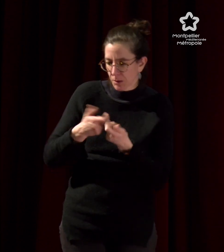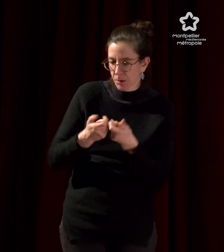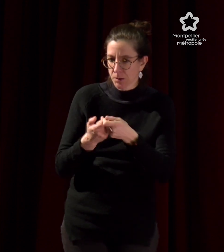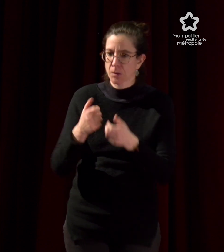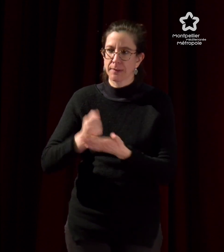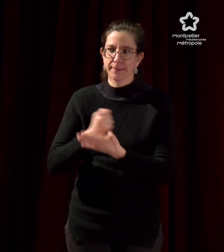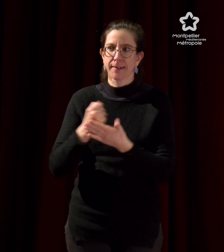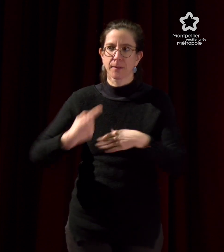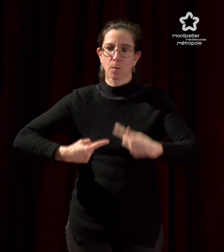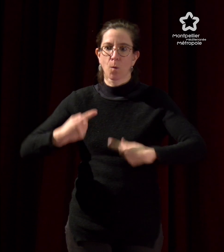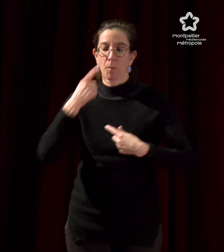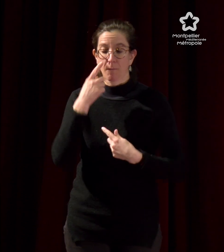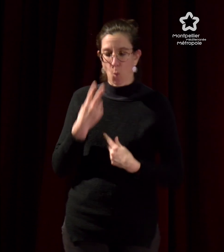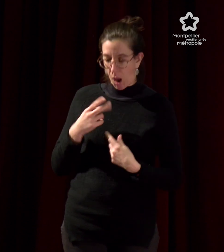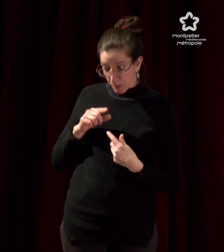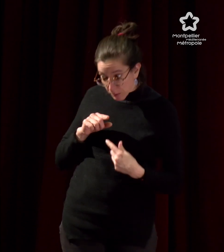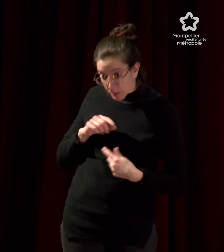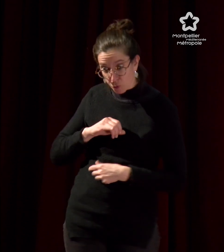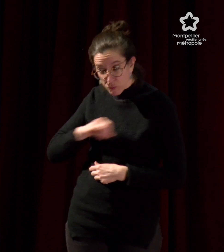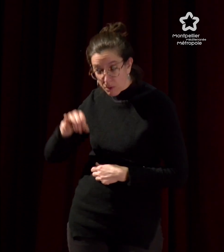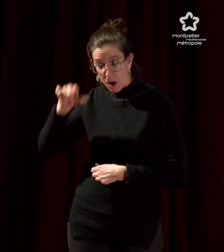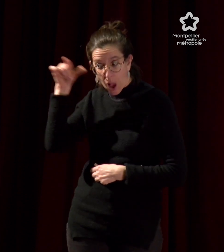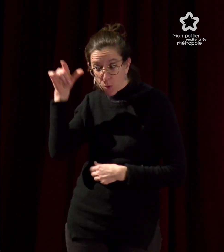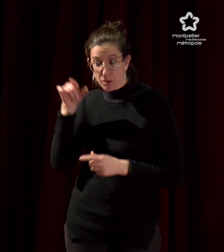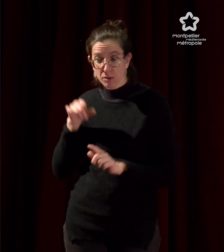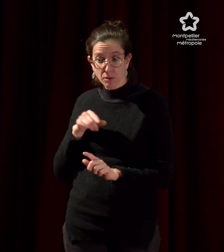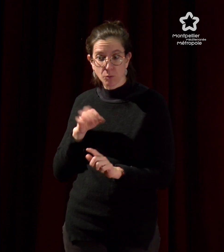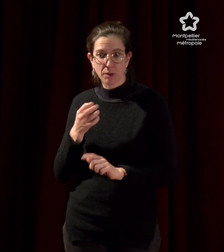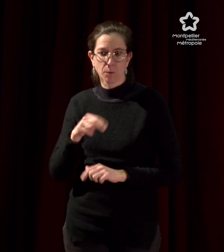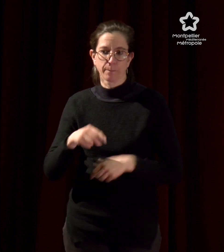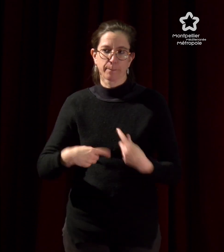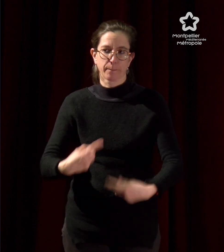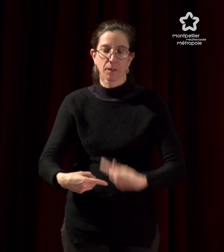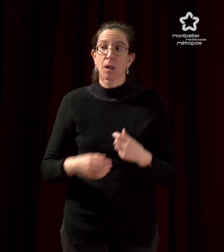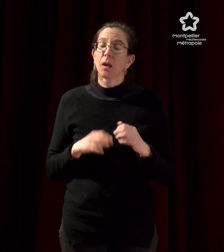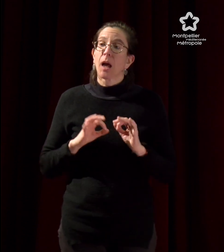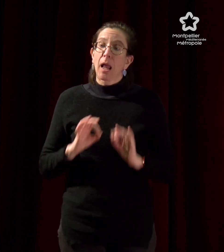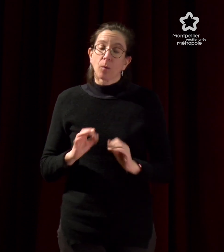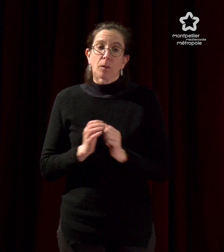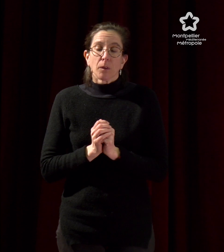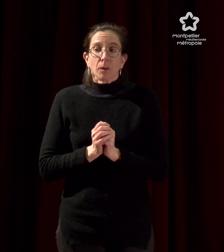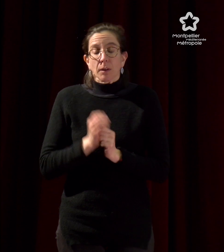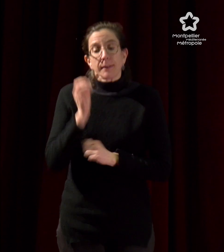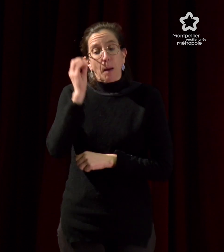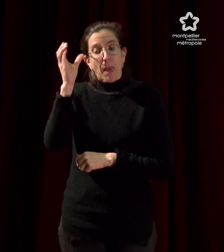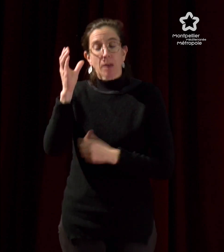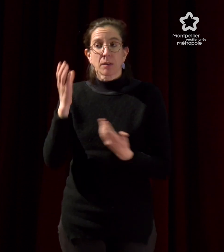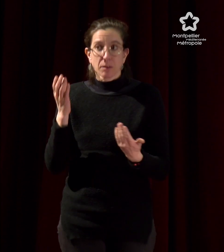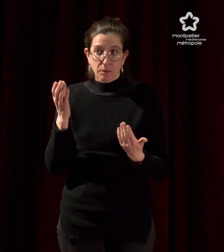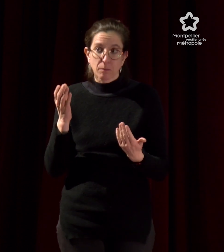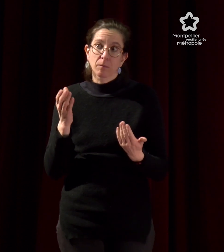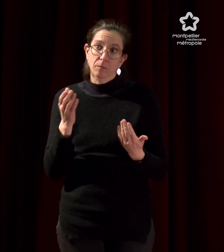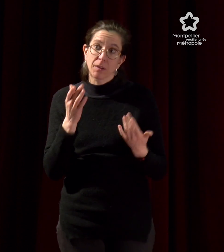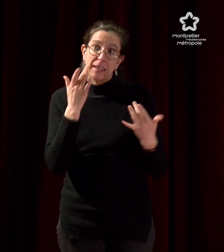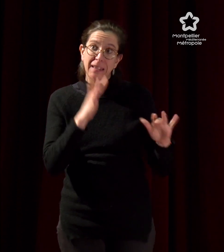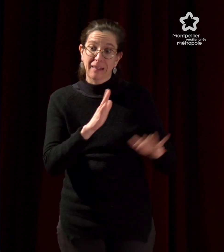le fait qu'ils trouvent des sapiens, alors de mémoire, c'est 70 000 ans là. Oui, je vous ai dit, on a d'autres sorties de sapiens